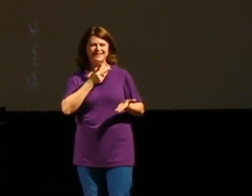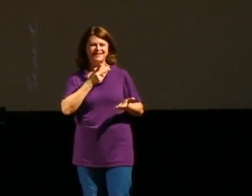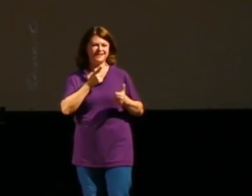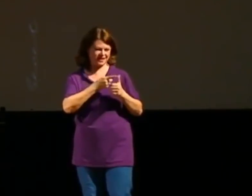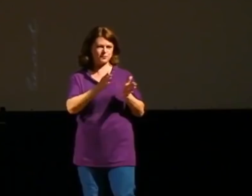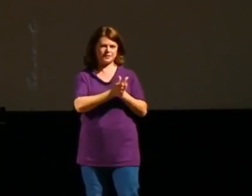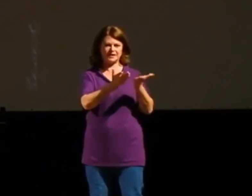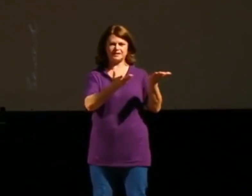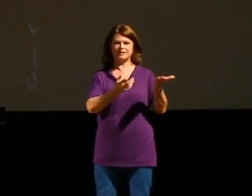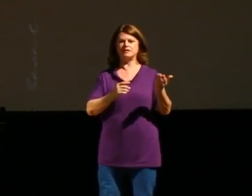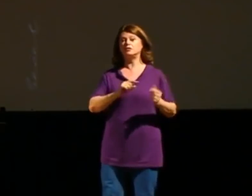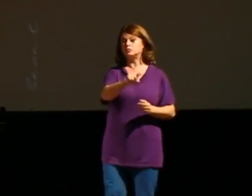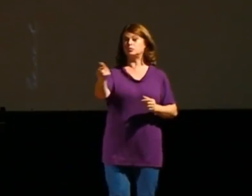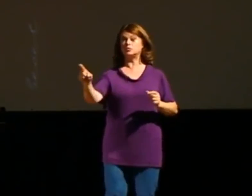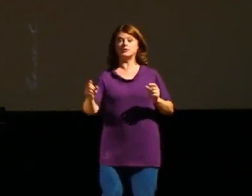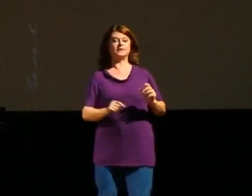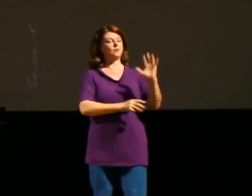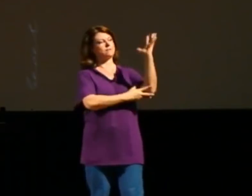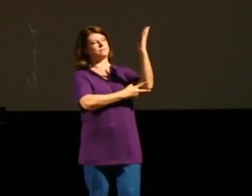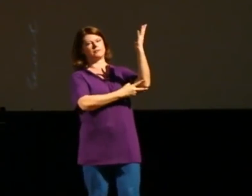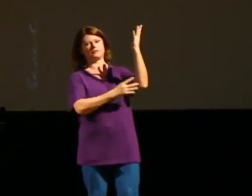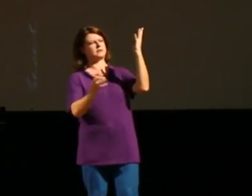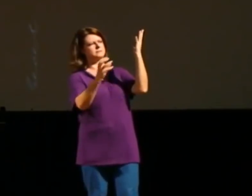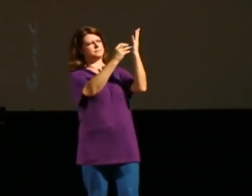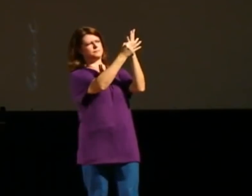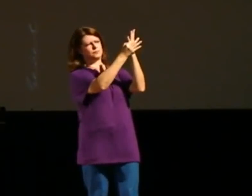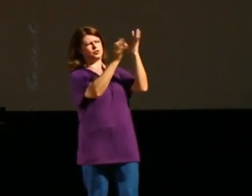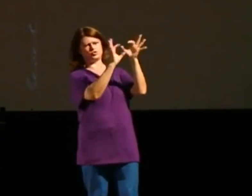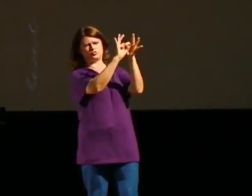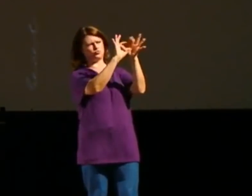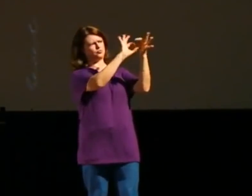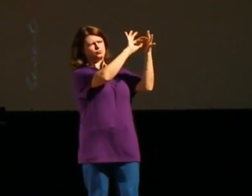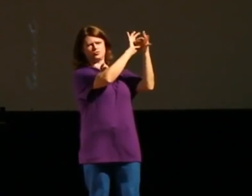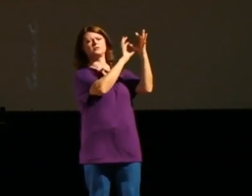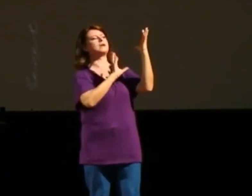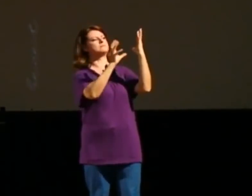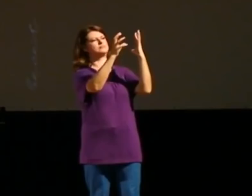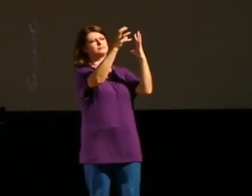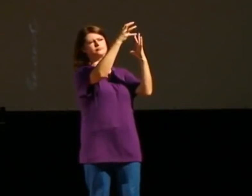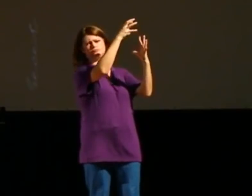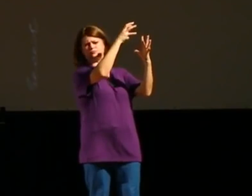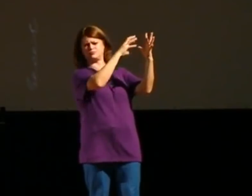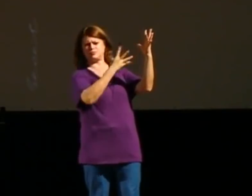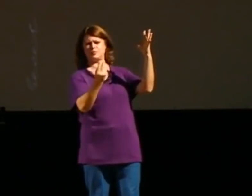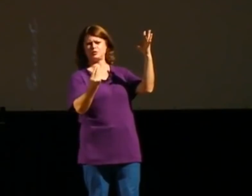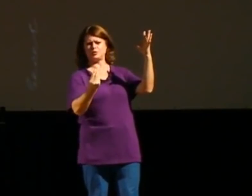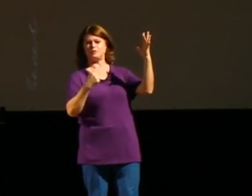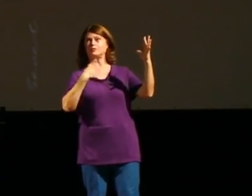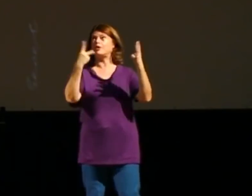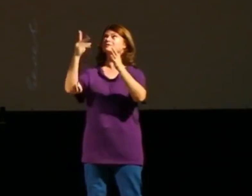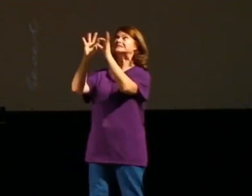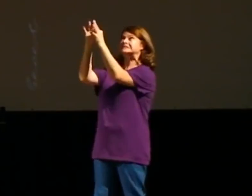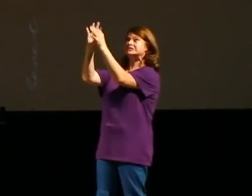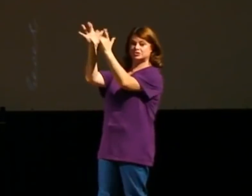dá muito fruto. E aquele que dá fruto, eu limpo para que dê mais fruto. Ele cura um cego de nascença